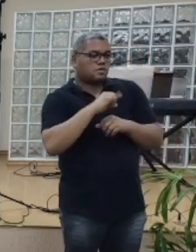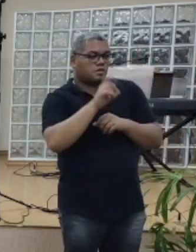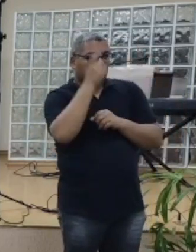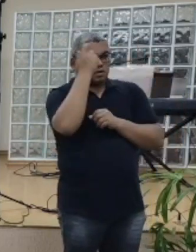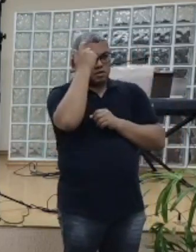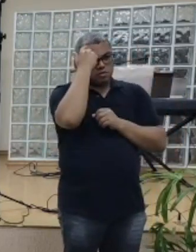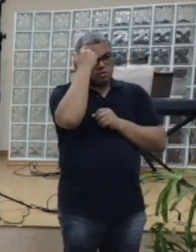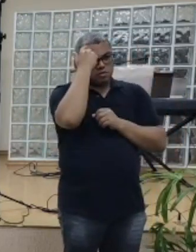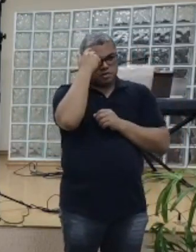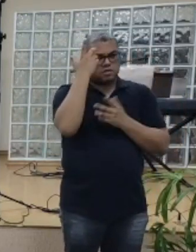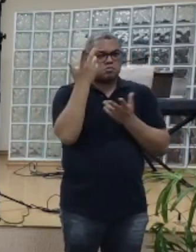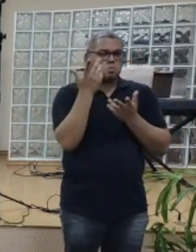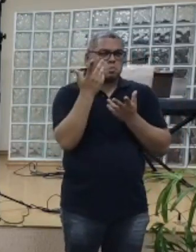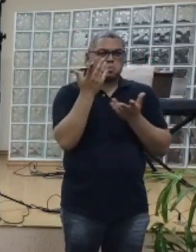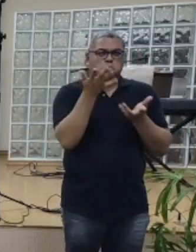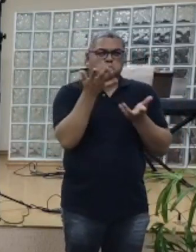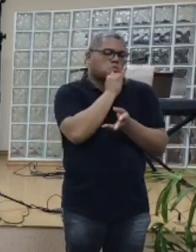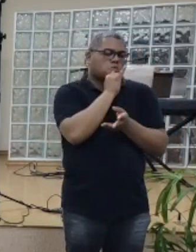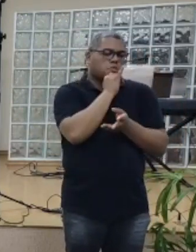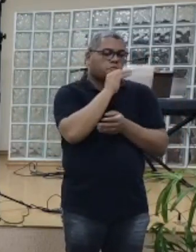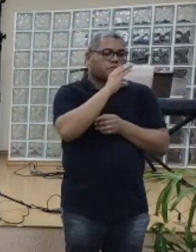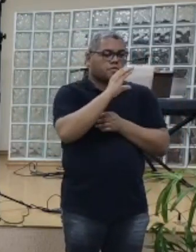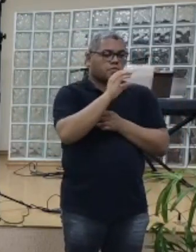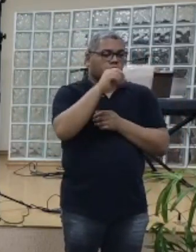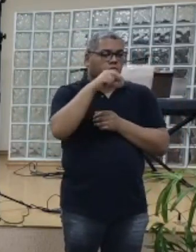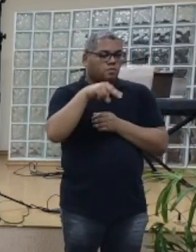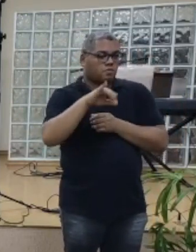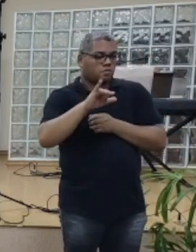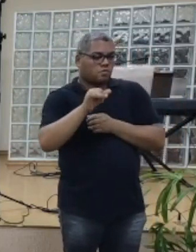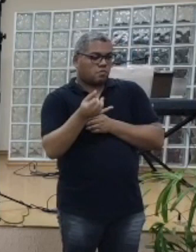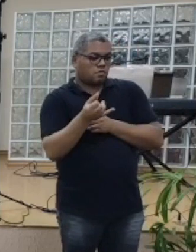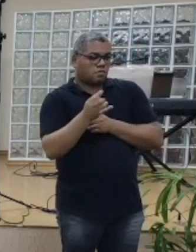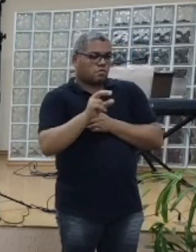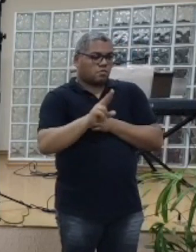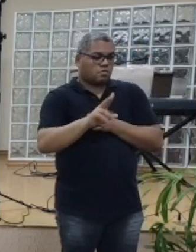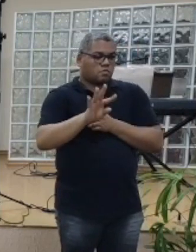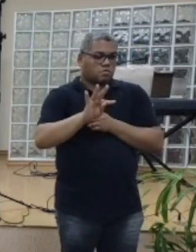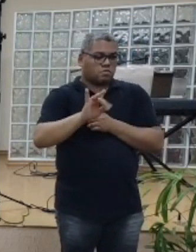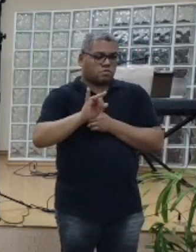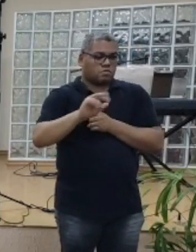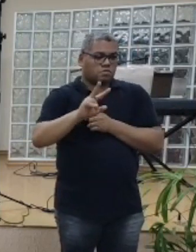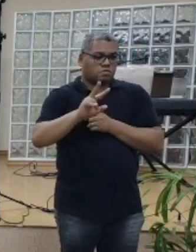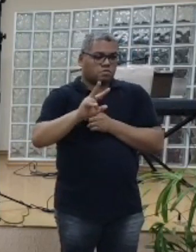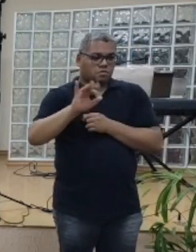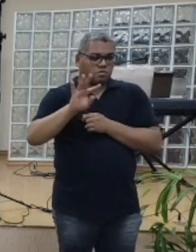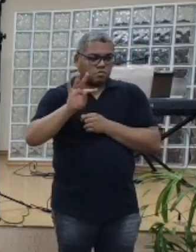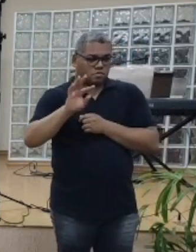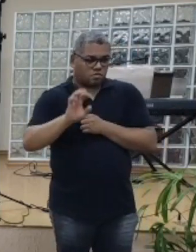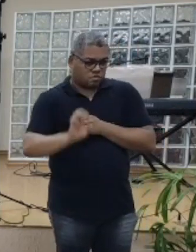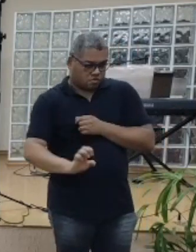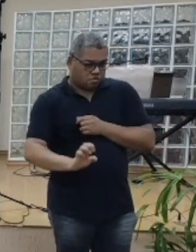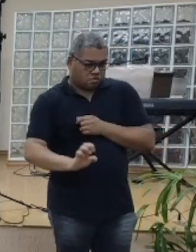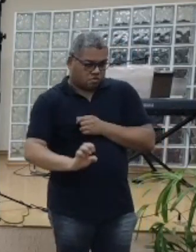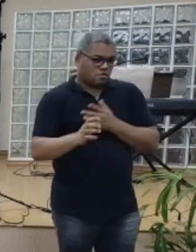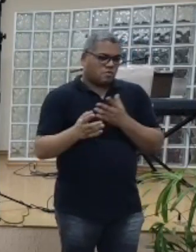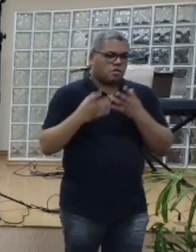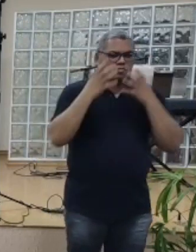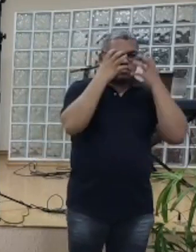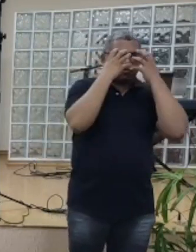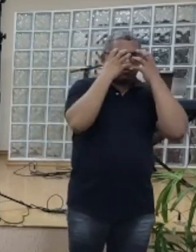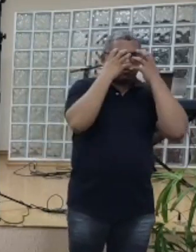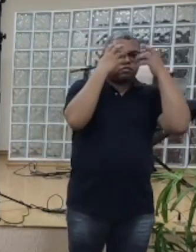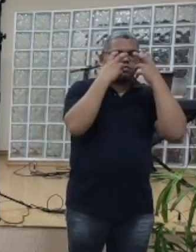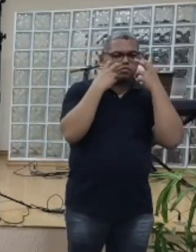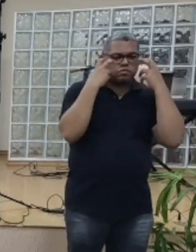forte conjuntivite, só para você ter uma ideia, e o olho todo remelento de manhã, né, grudado, fechado.